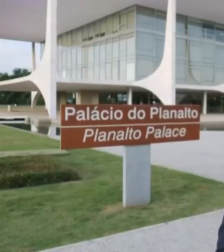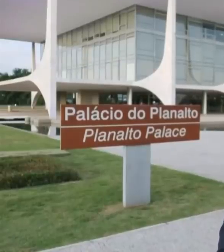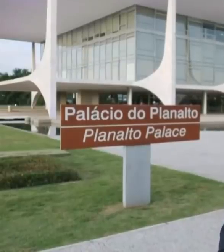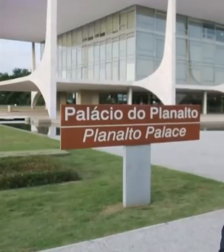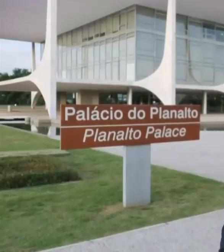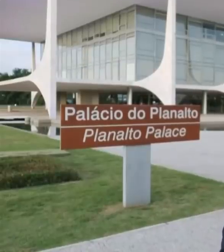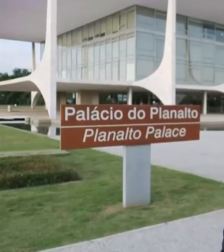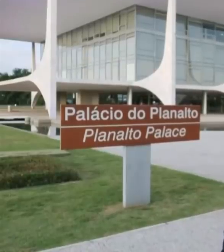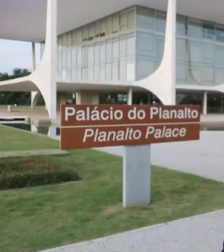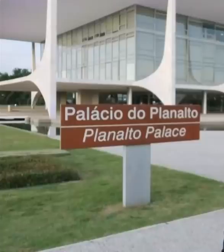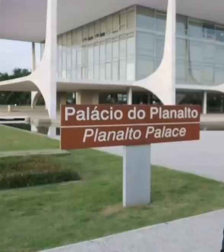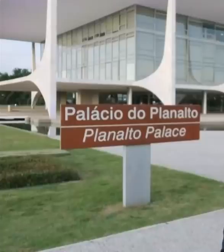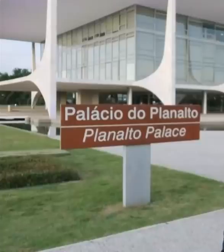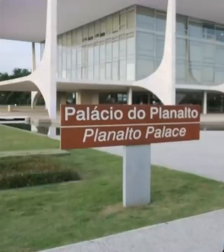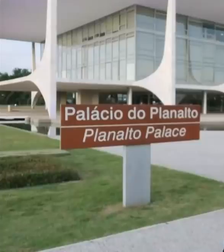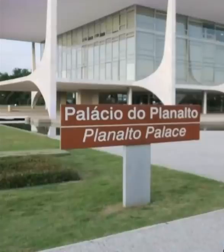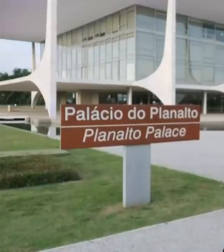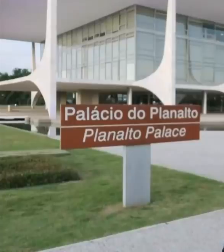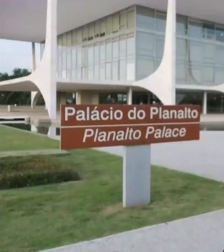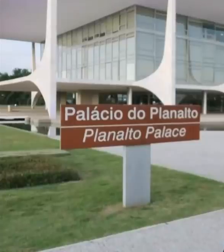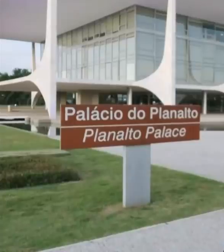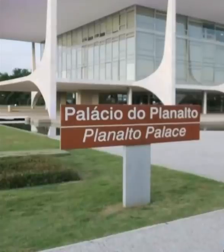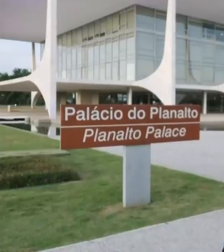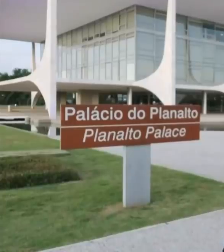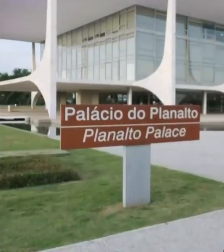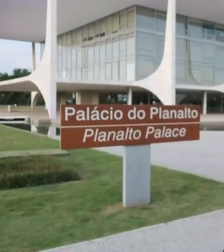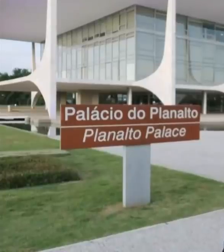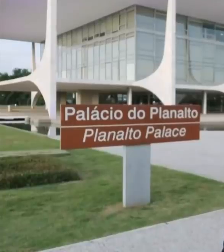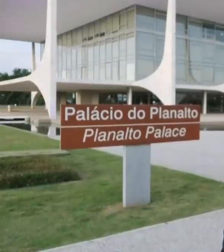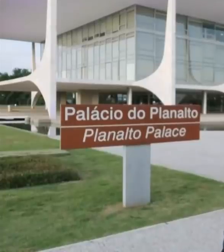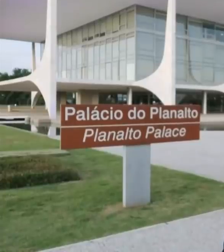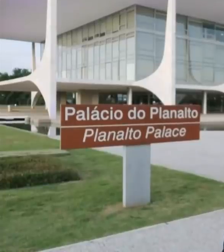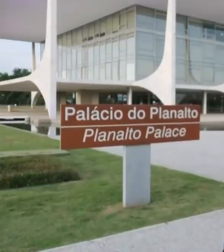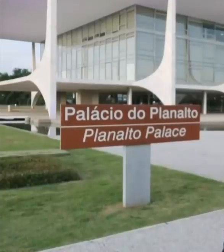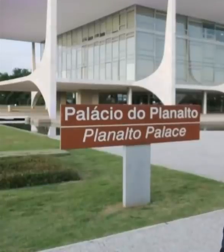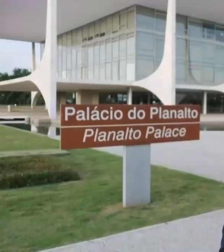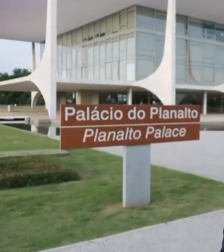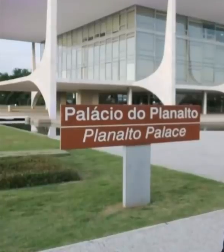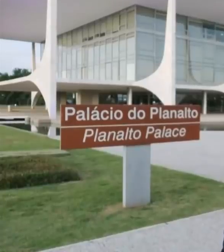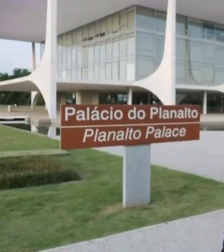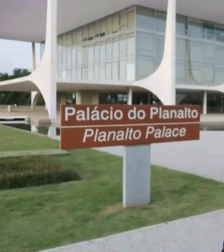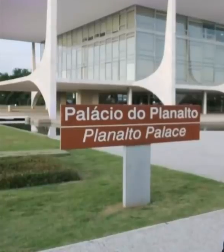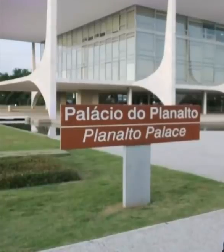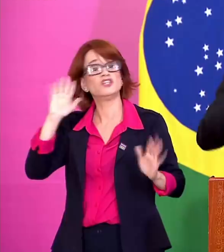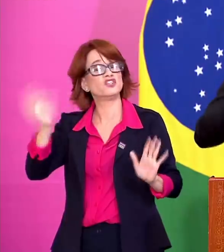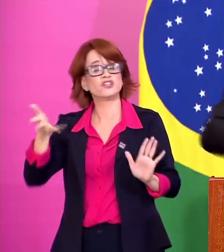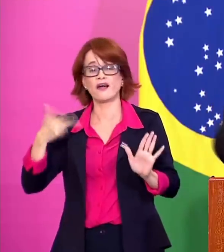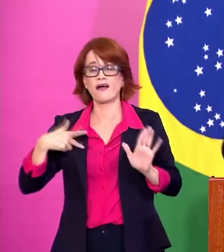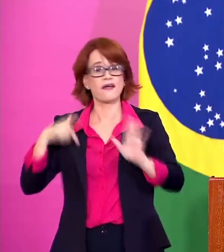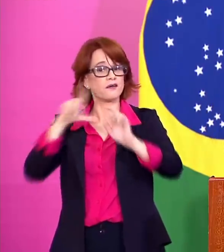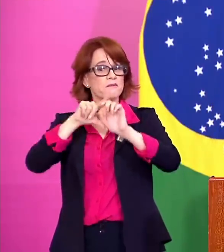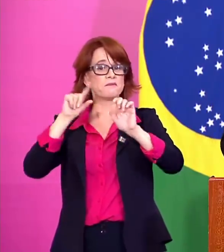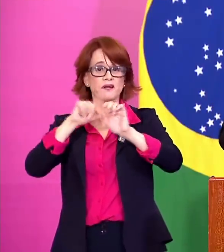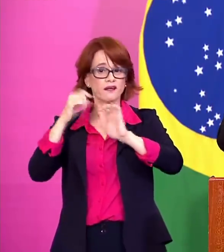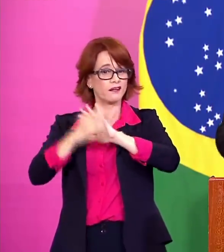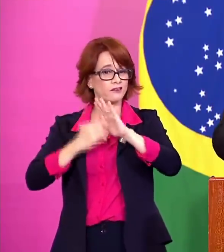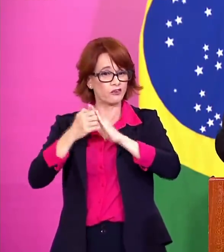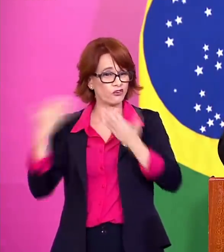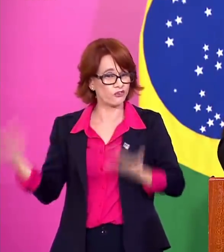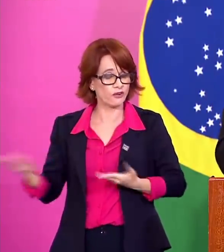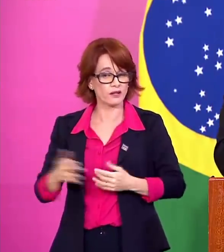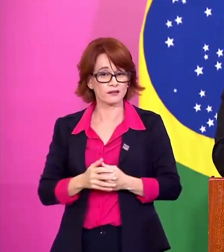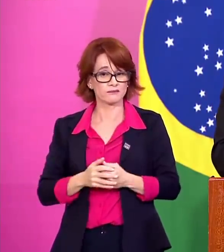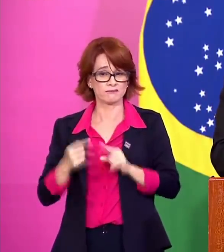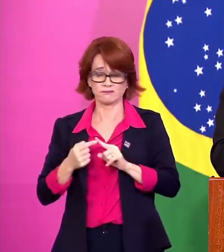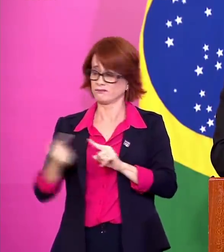referência à mãe, Dona Olinda, que morreu recentemente e disse que ela foi uma empreendedora. Lá naquele meu tempo, é